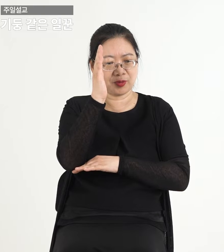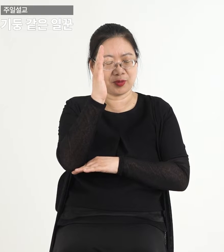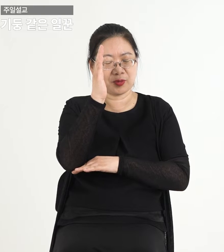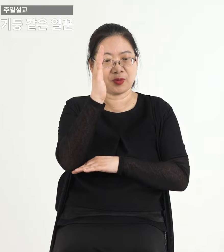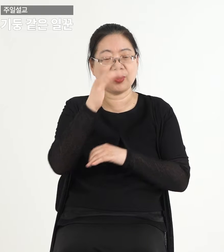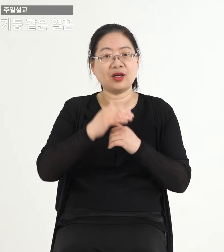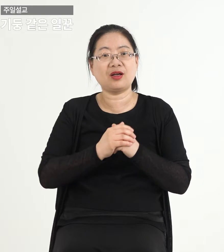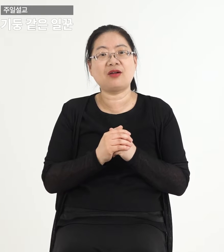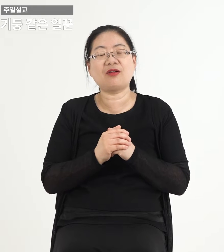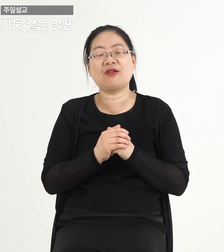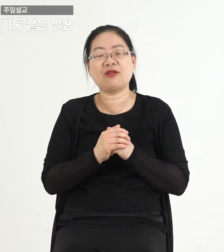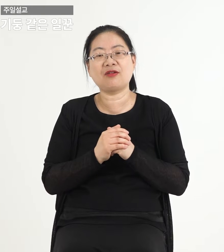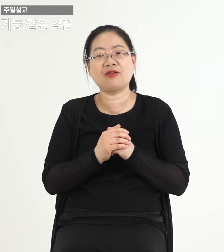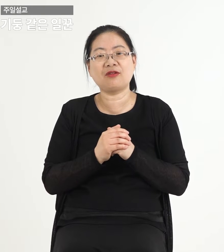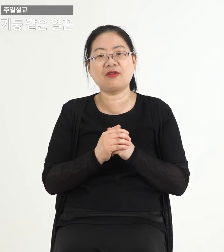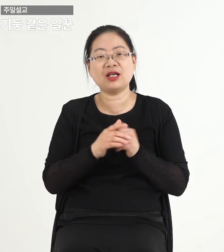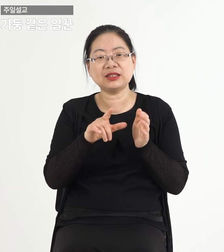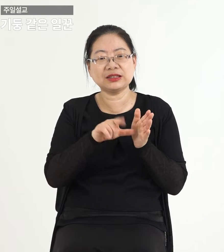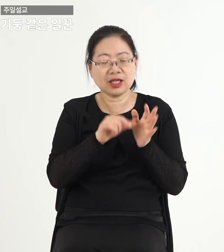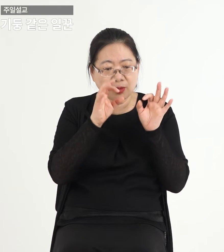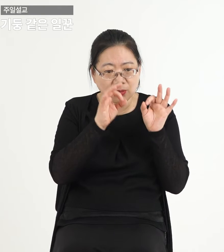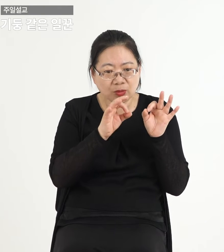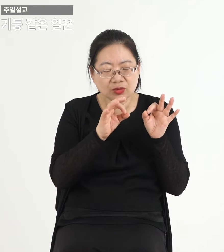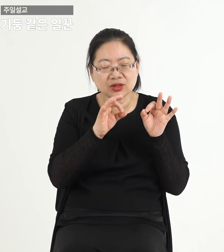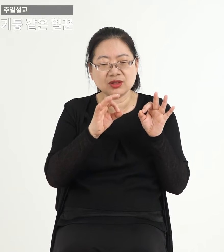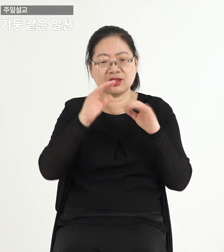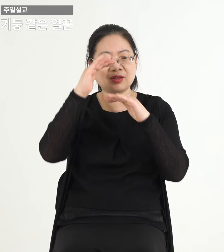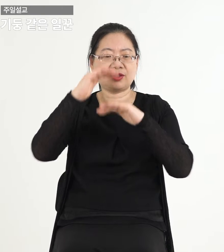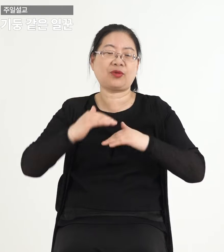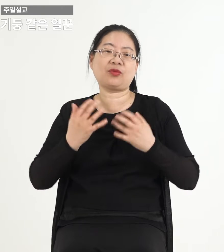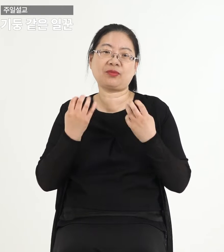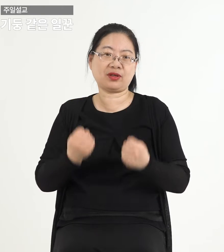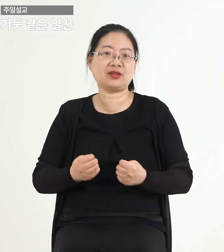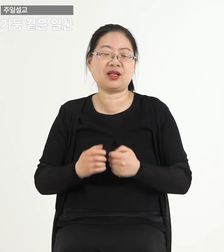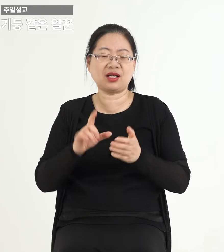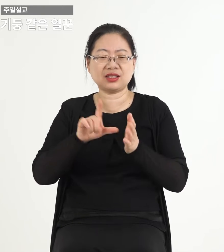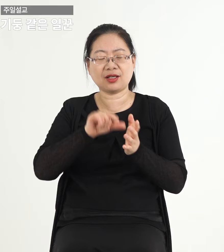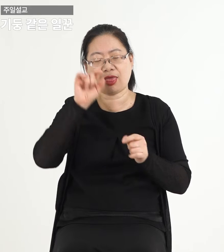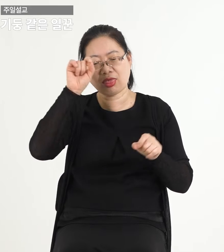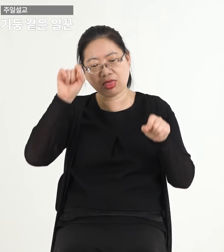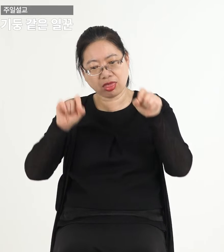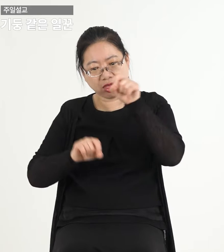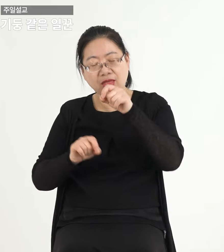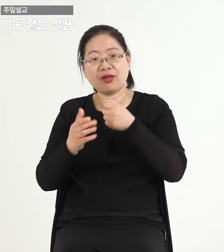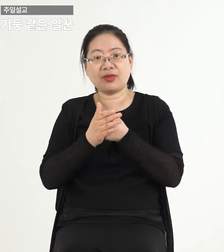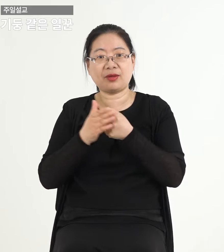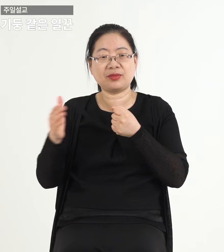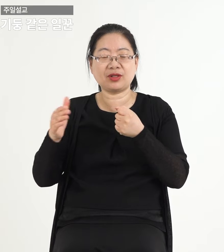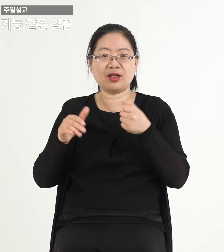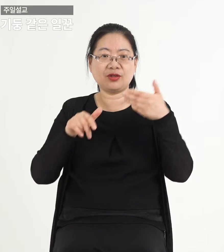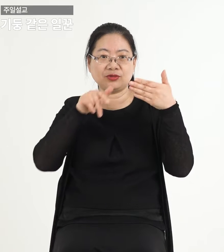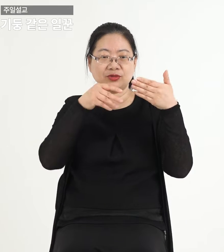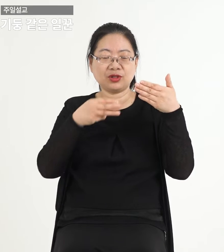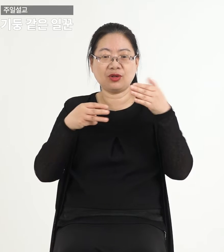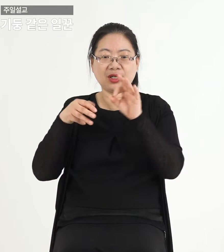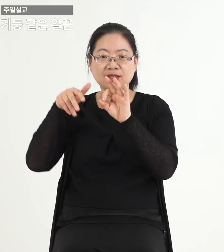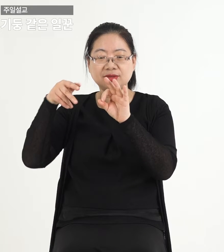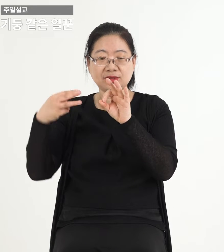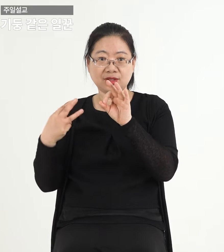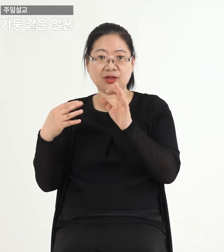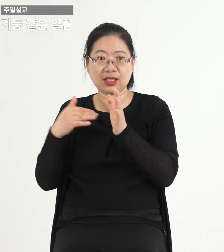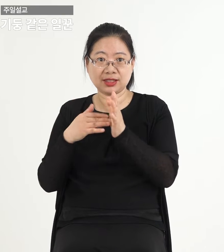교회에만 해당하는 메시지가 너무 분량이 많아요. 그래서 9절 아니면